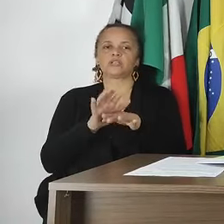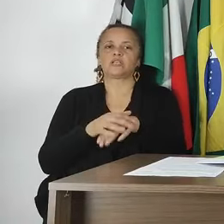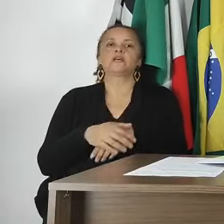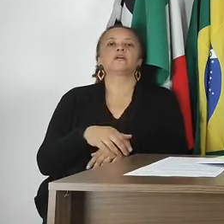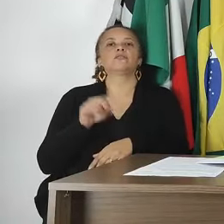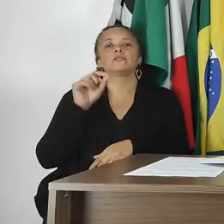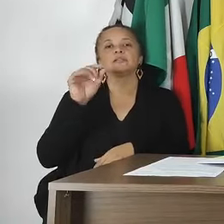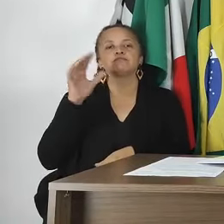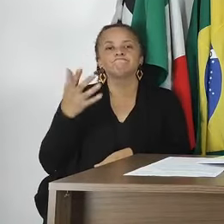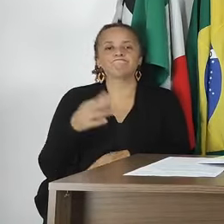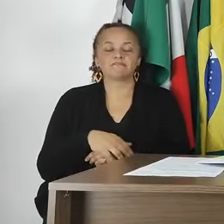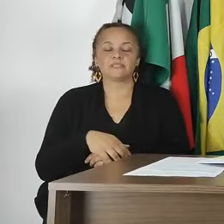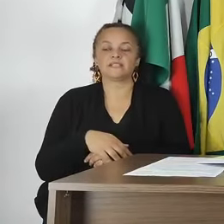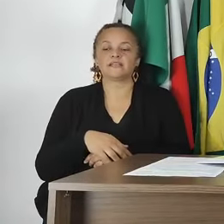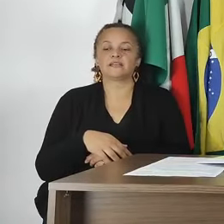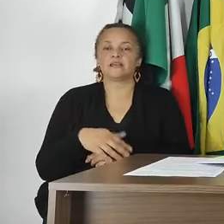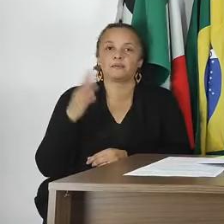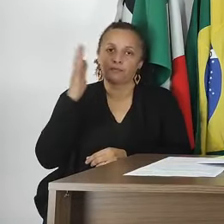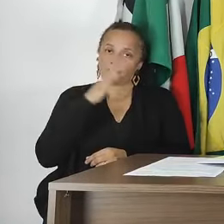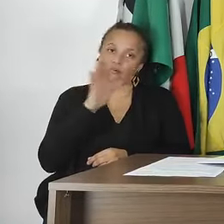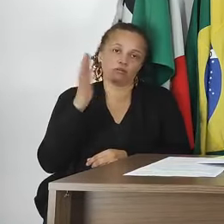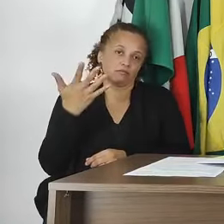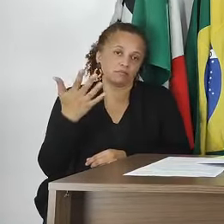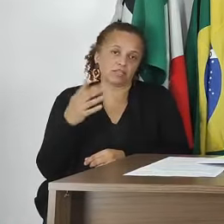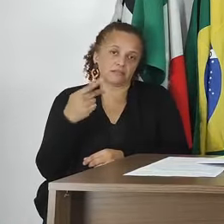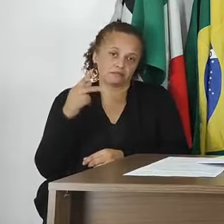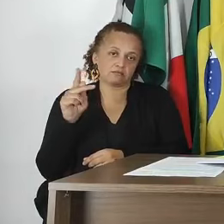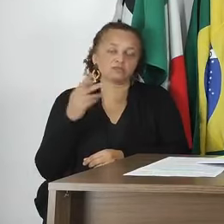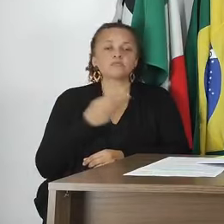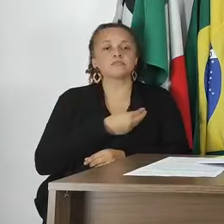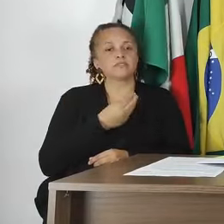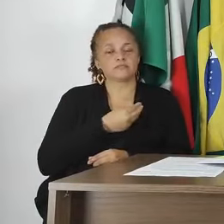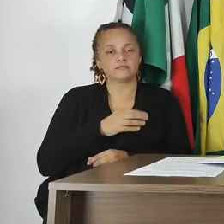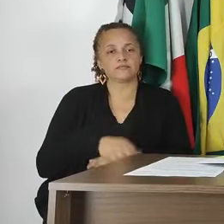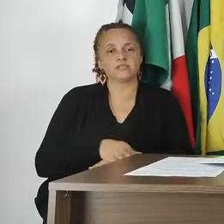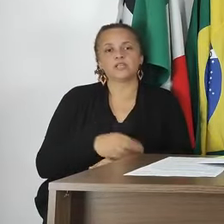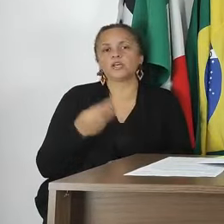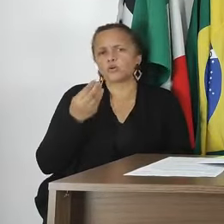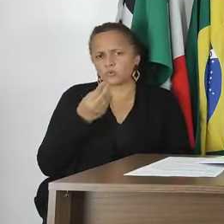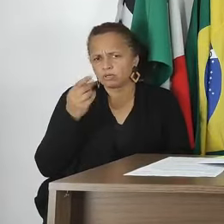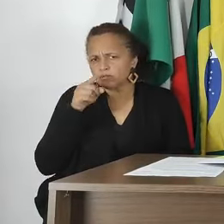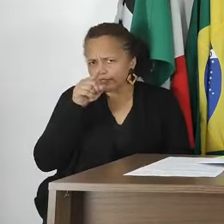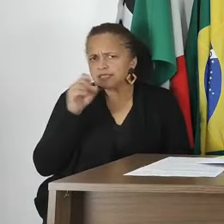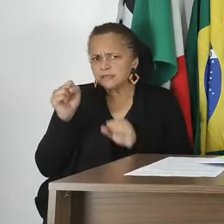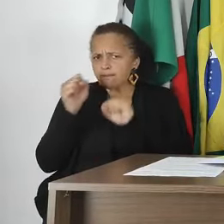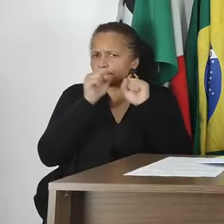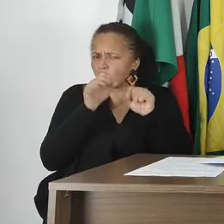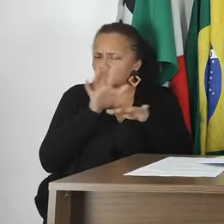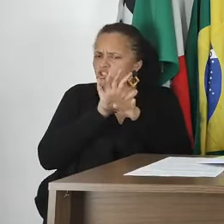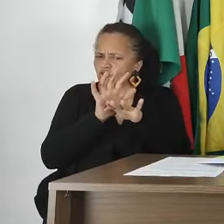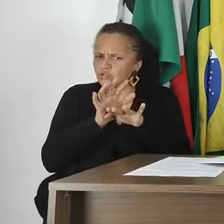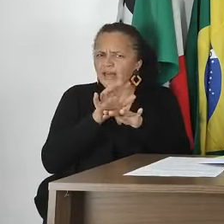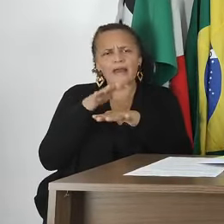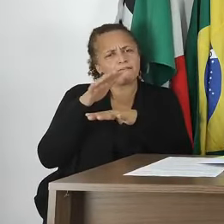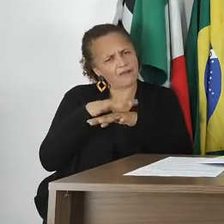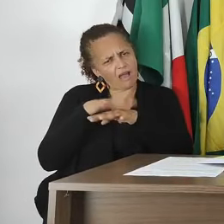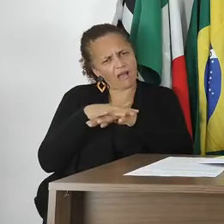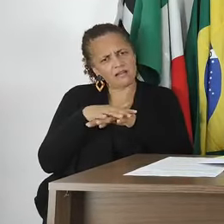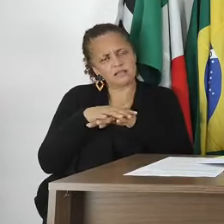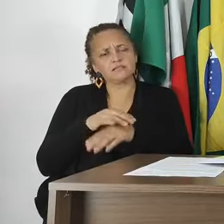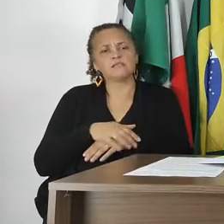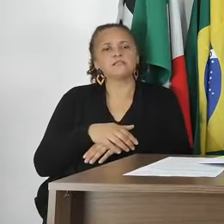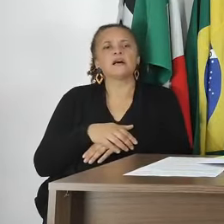vida. Quando você tiver condições de estender a mão para aquela pessoa, estenda, ajude